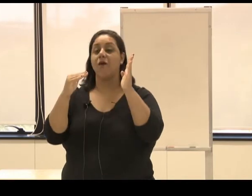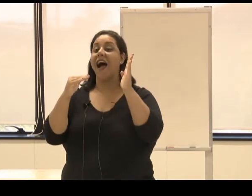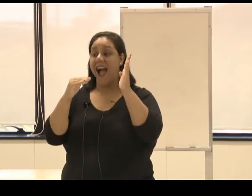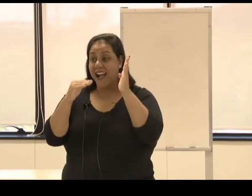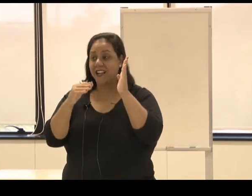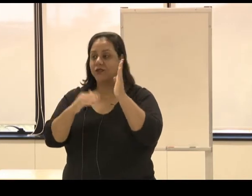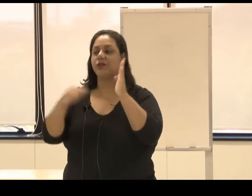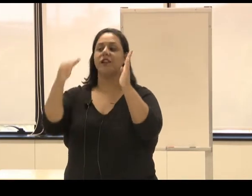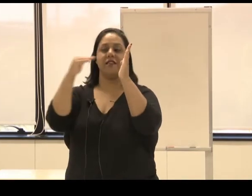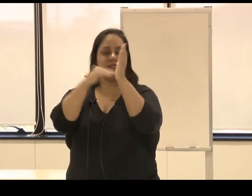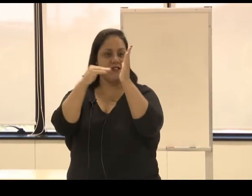a caçula?